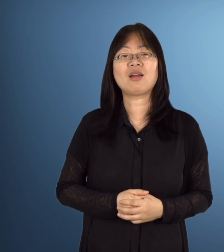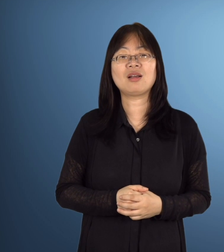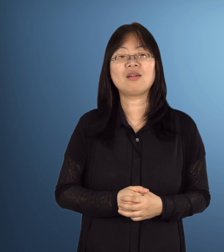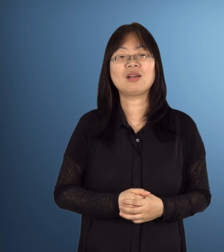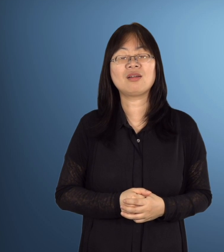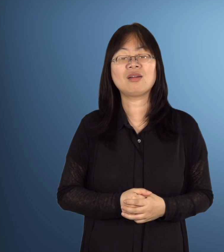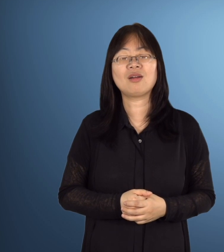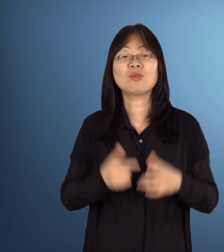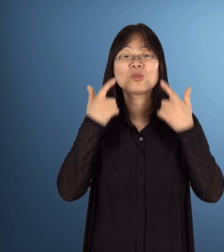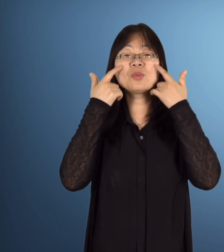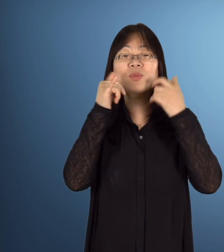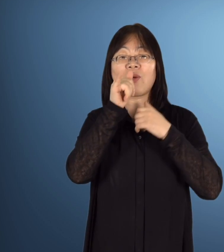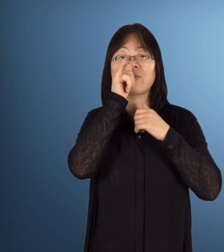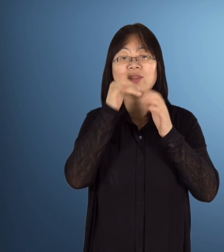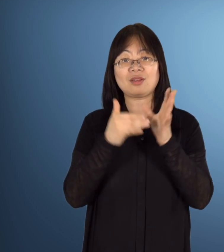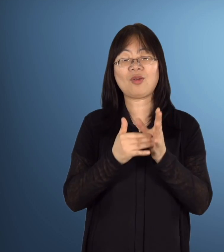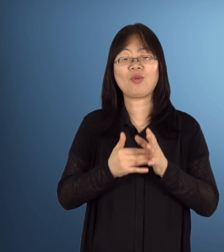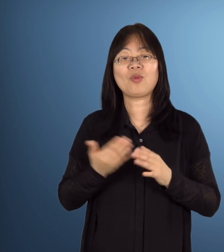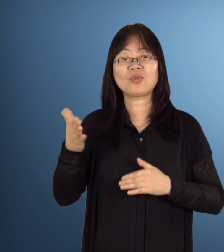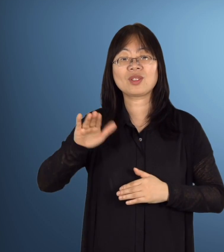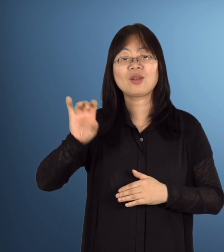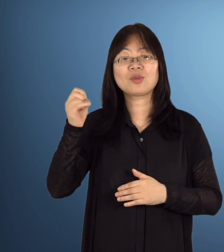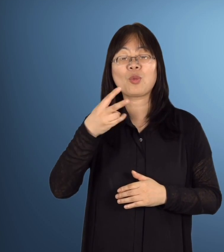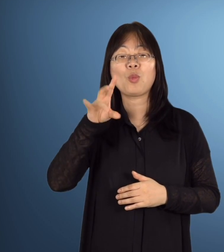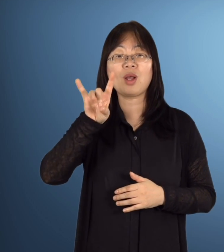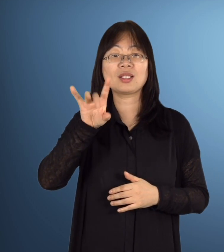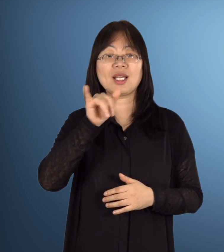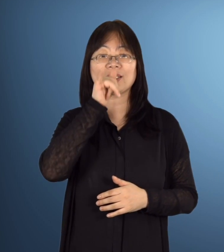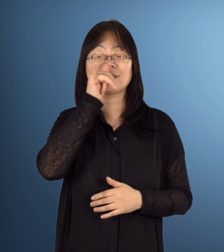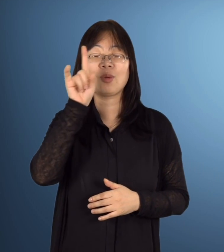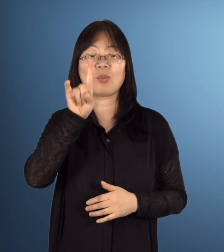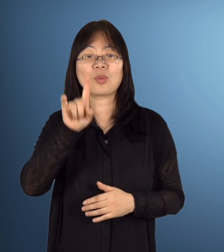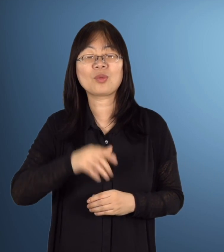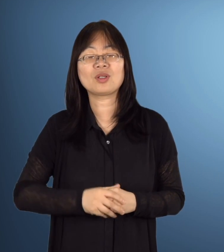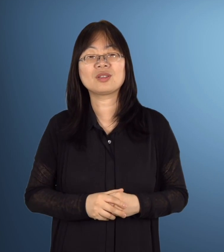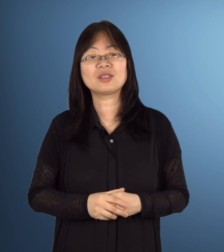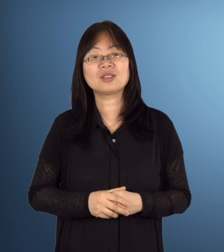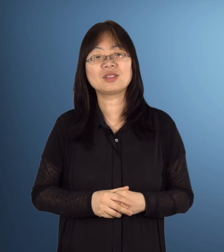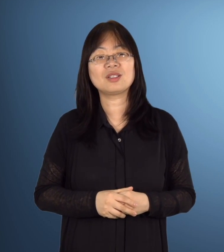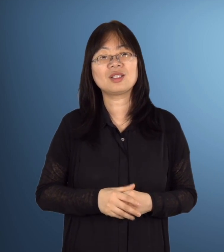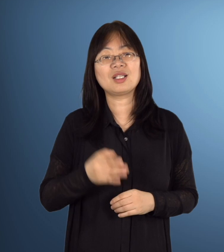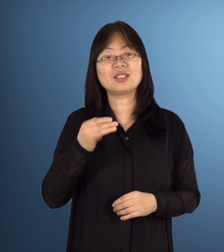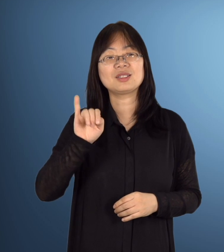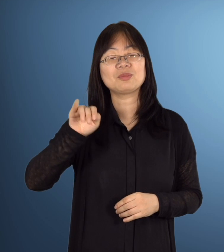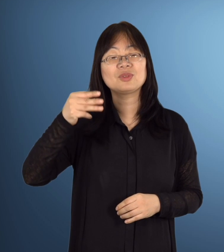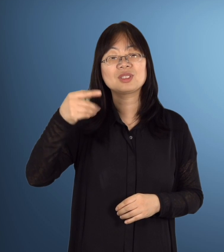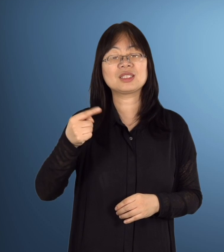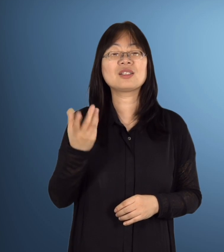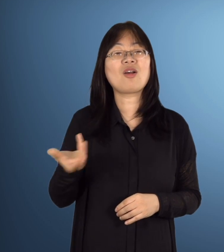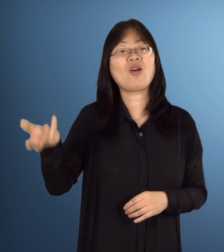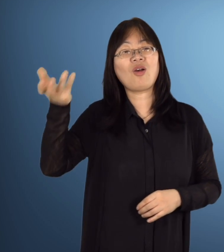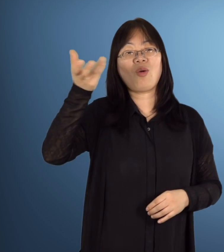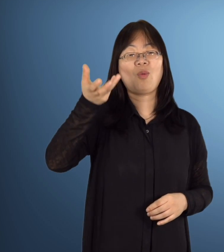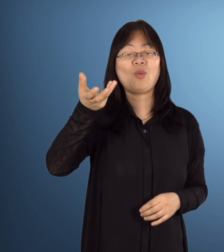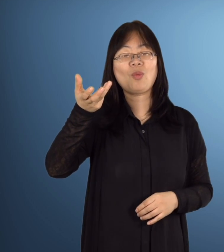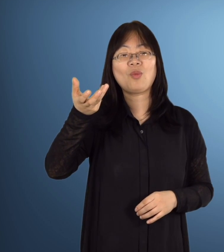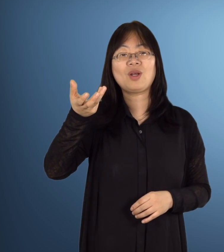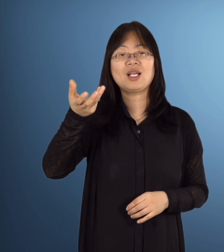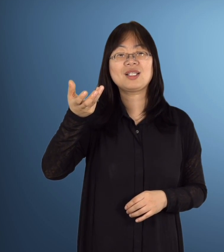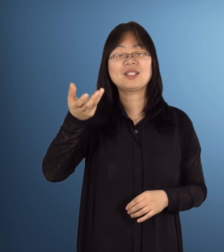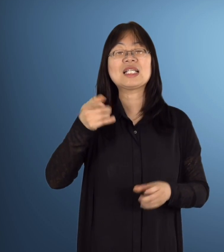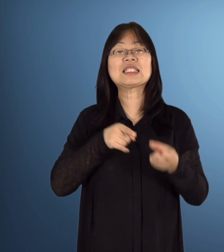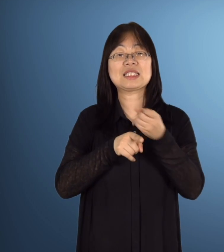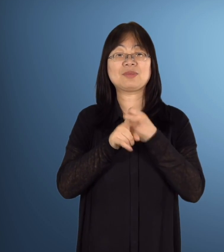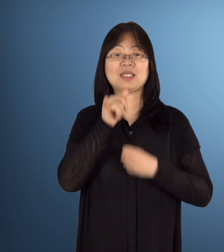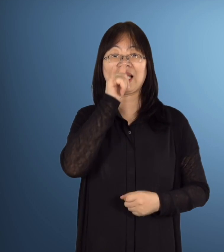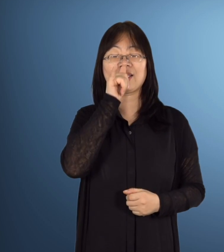이 개념이 있어요. 근데 또 하나는 lift up, 들어 올리다라는